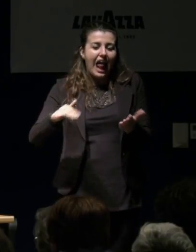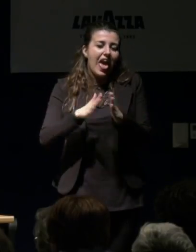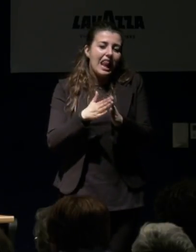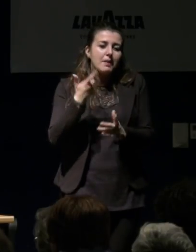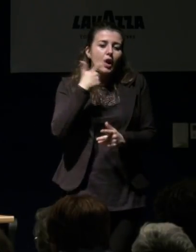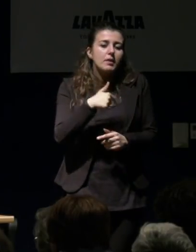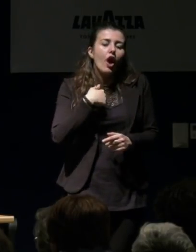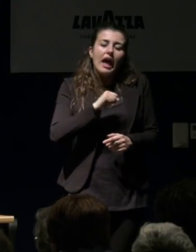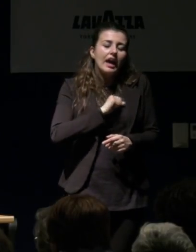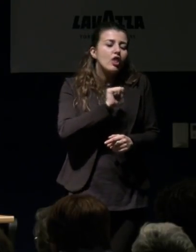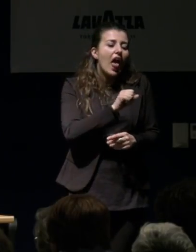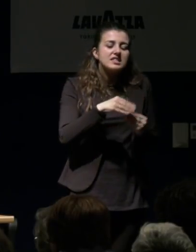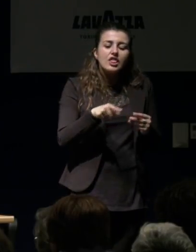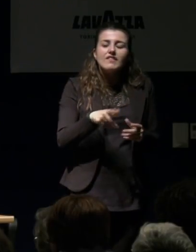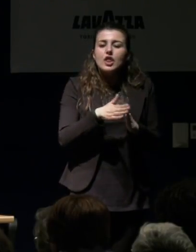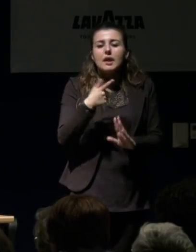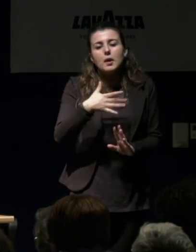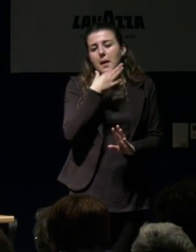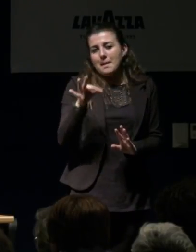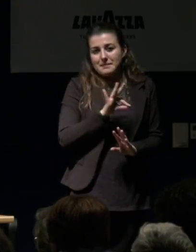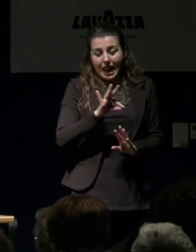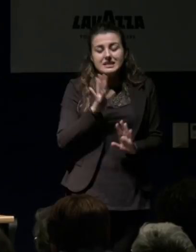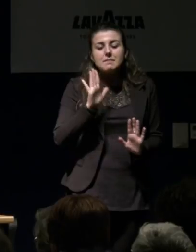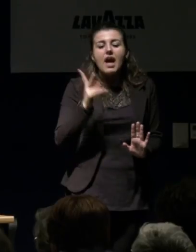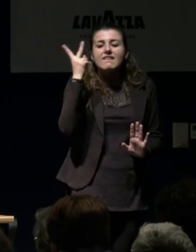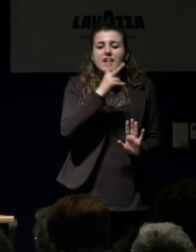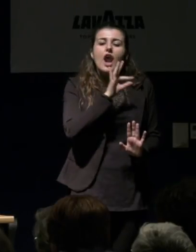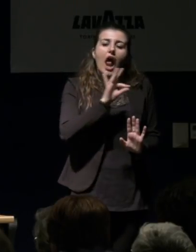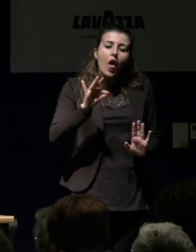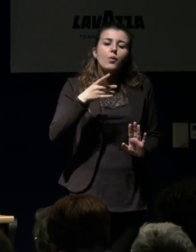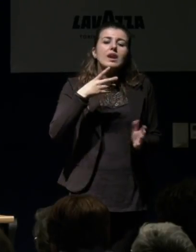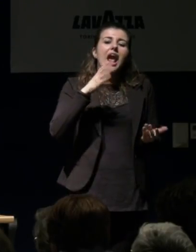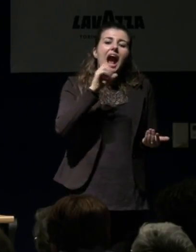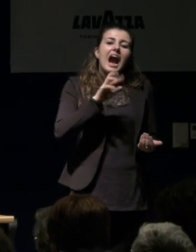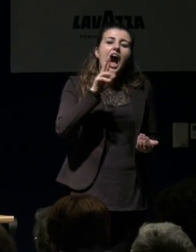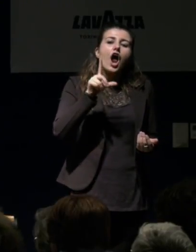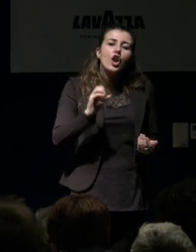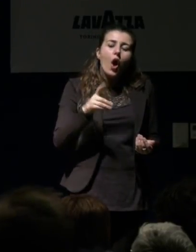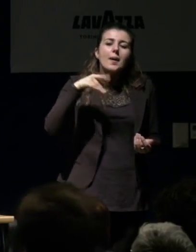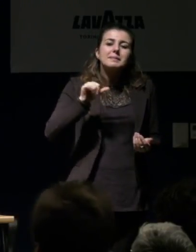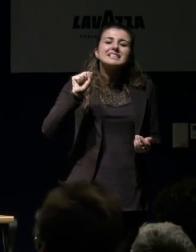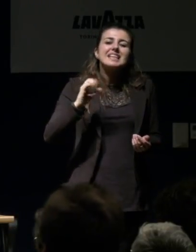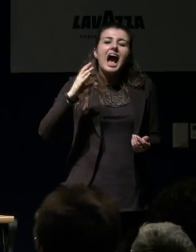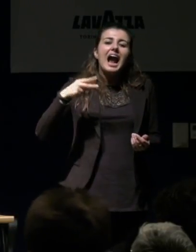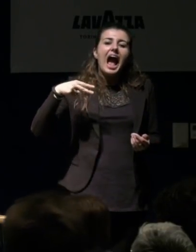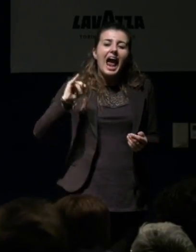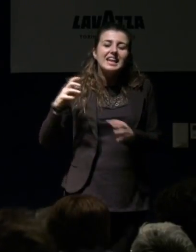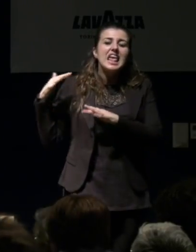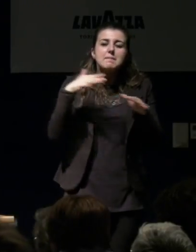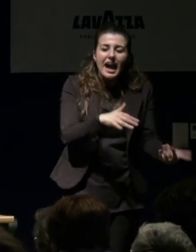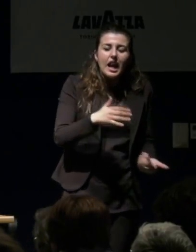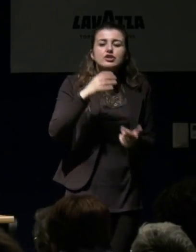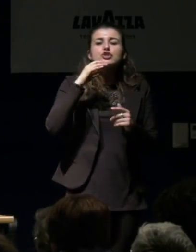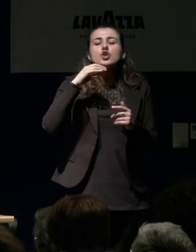suo libro capolavoro sono soltanto alcuni anche carlo pisacane uno è uno dei temi no quindi le migrazioni il caporalato